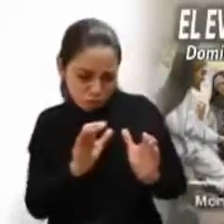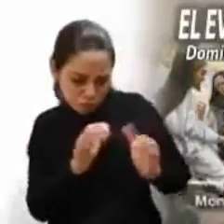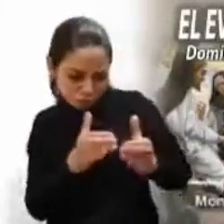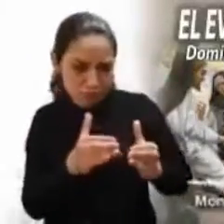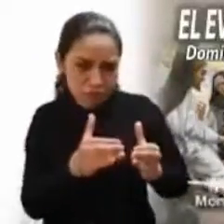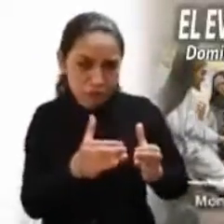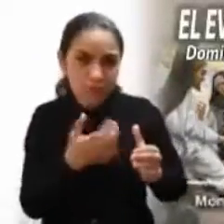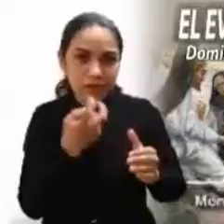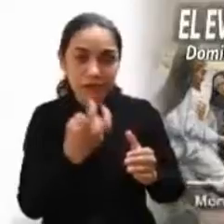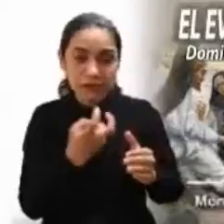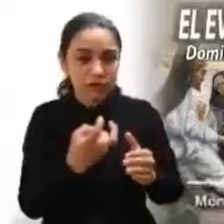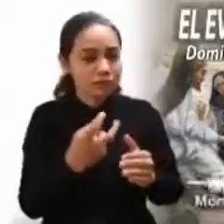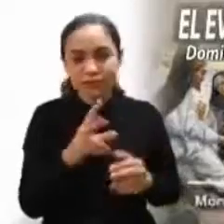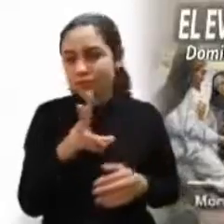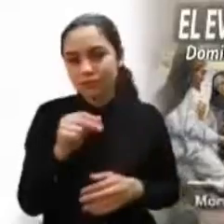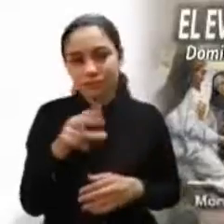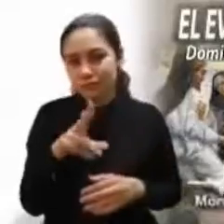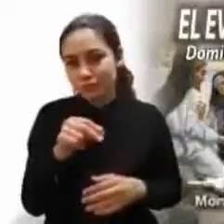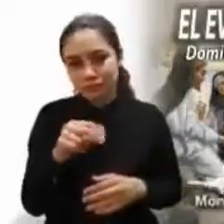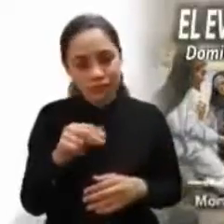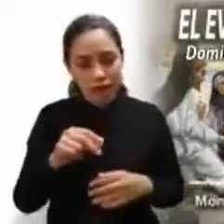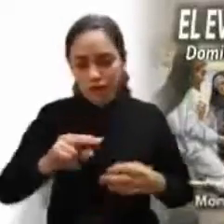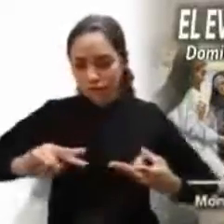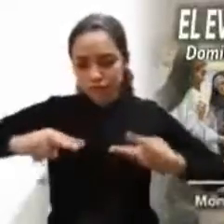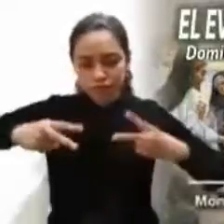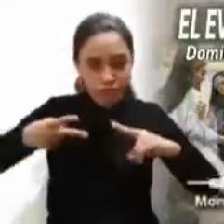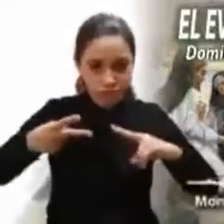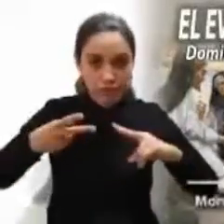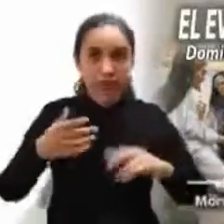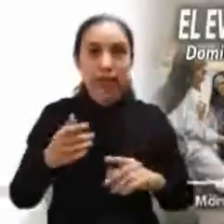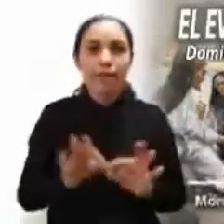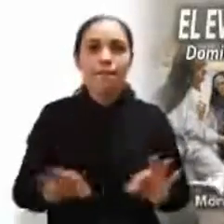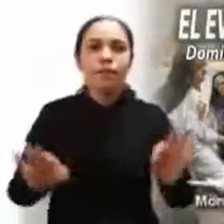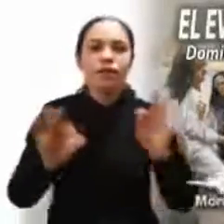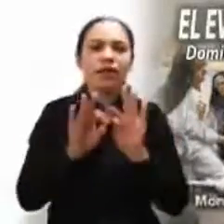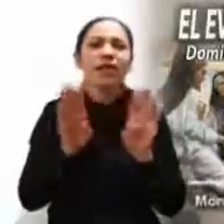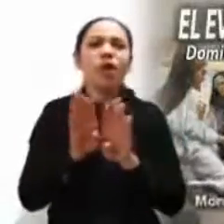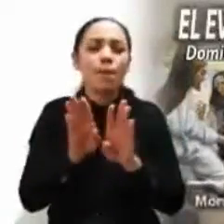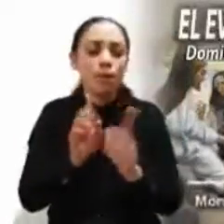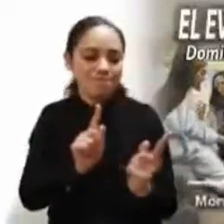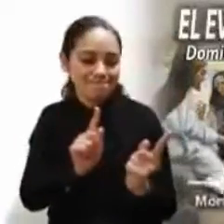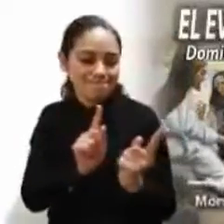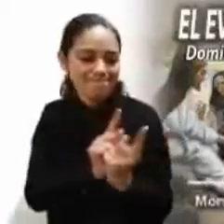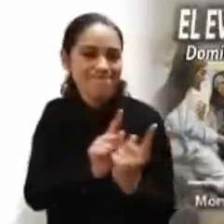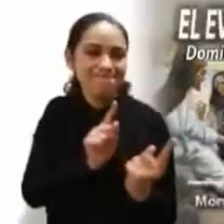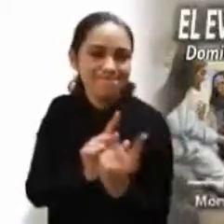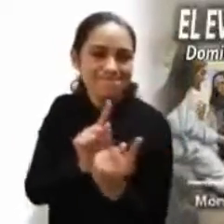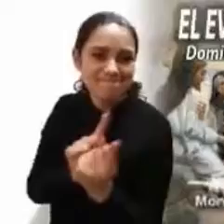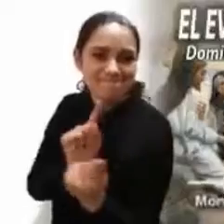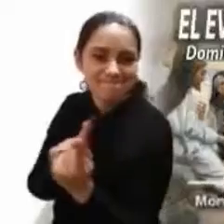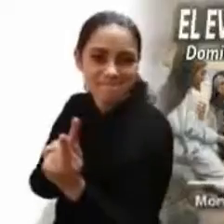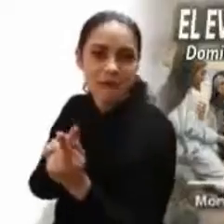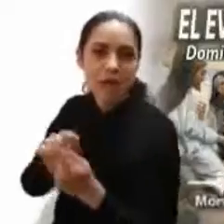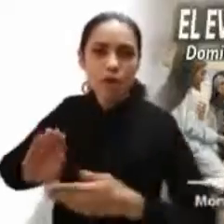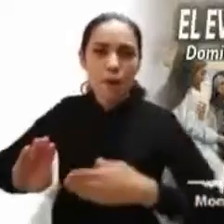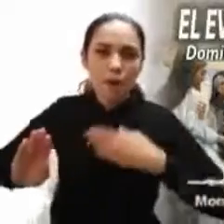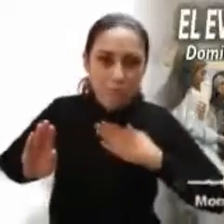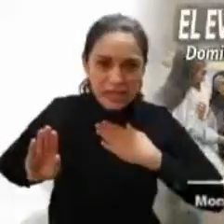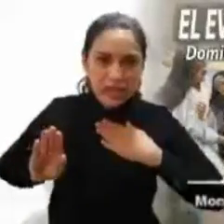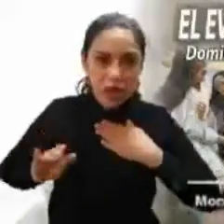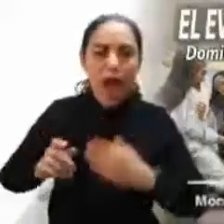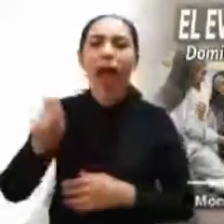conceptos. Para él lo importante es el encuentro personal, el compromiso decidido, la amistad